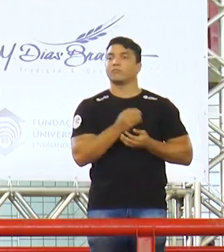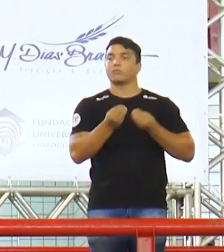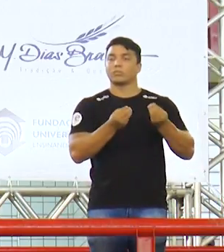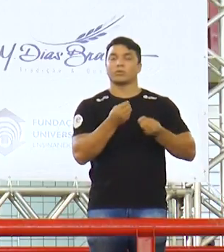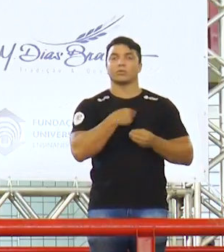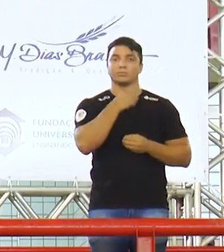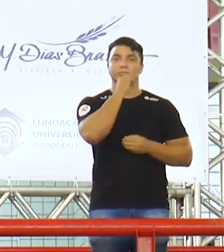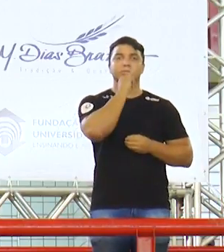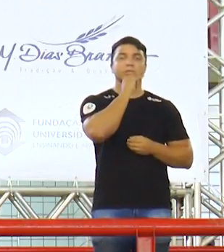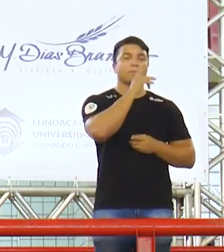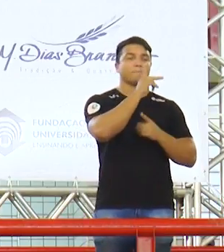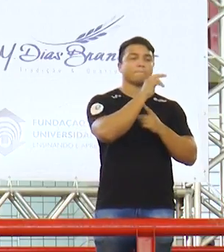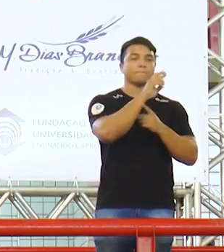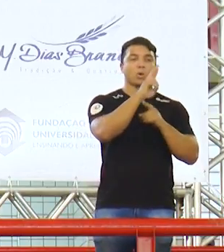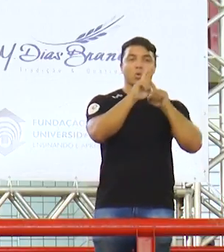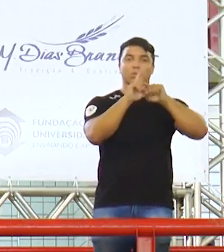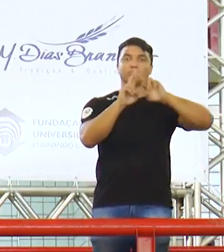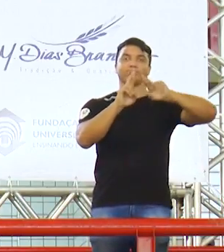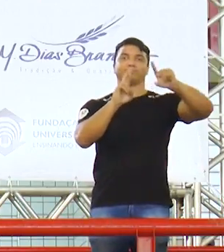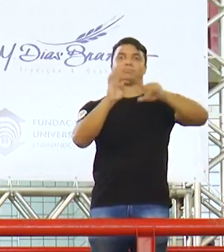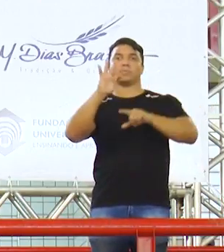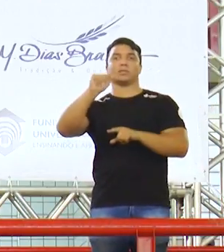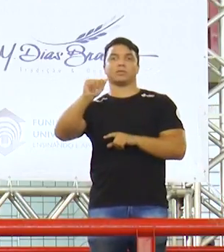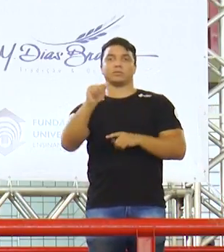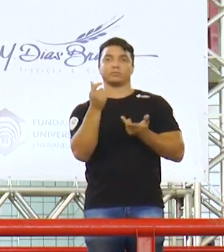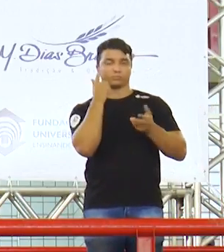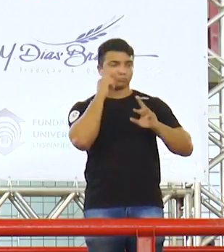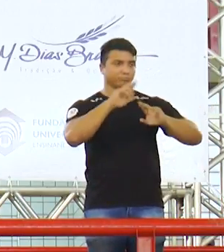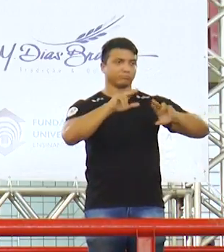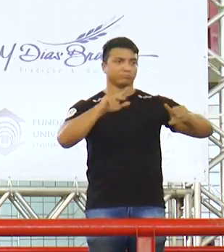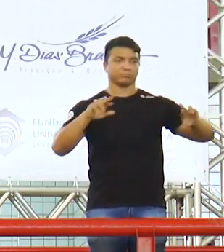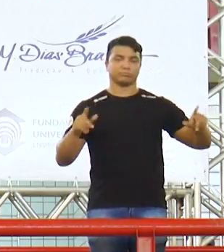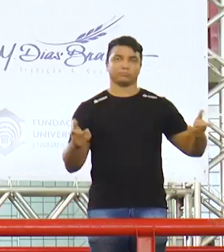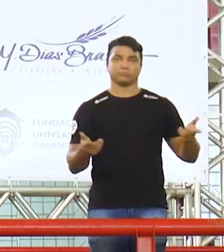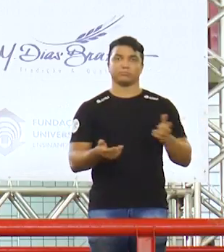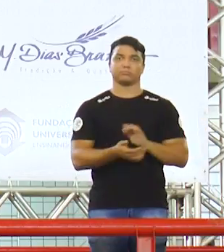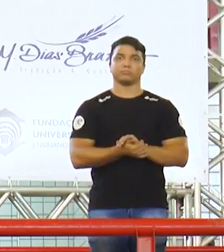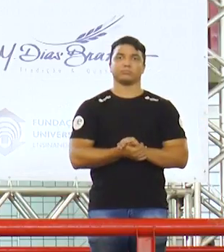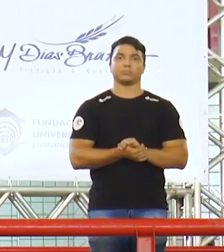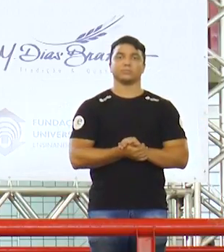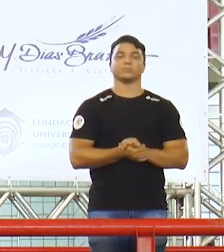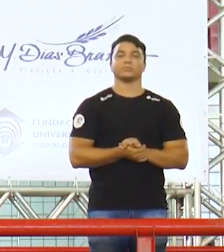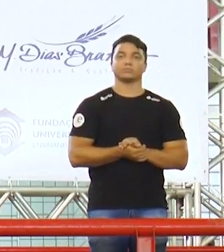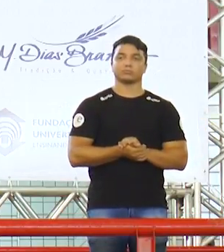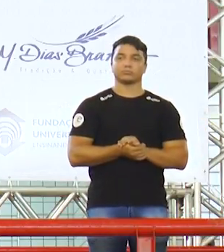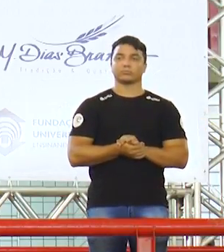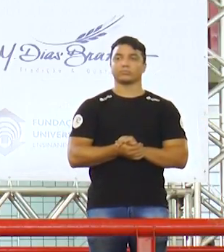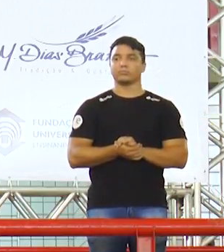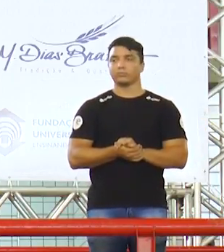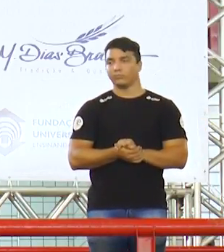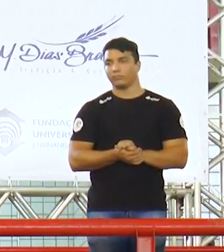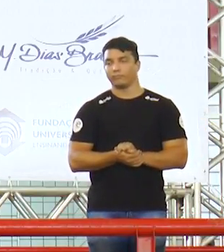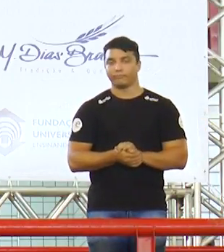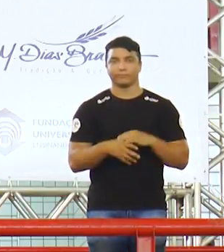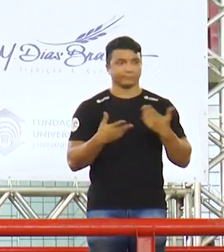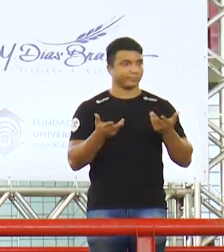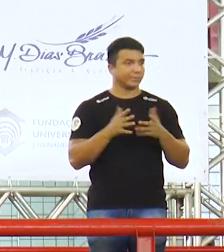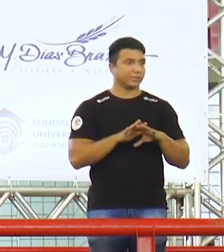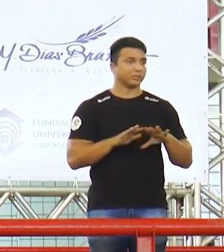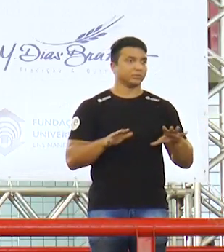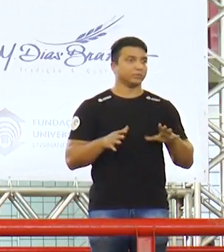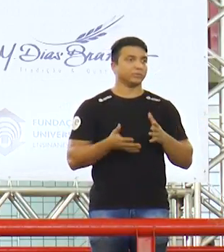pronunciar porta. Porta, porteira, portão, porcaria, amor. Não é